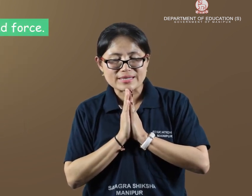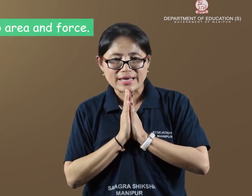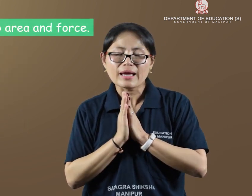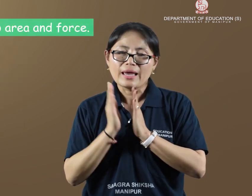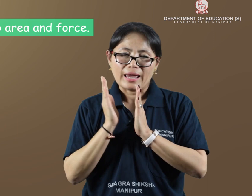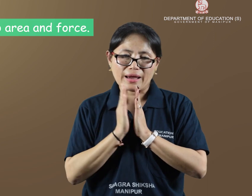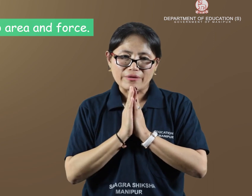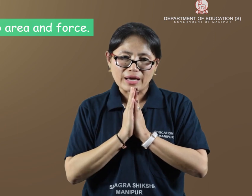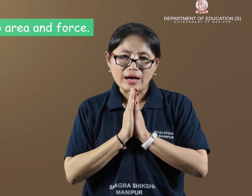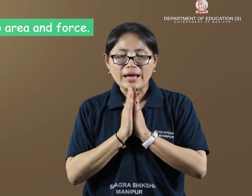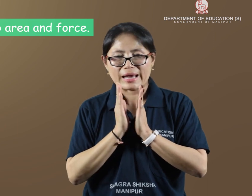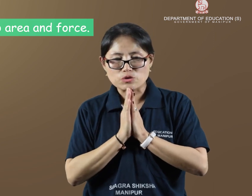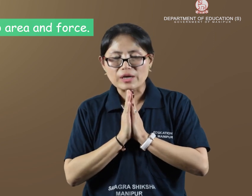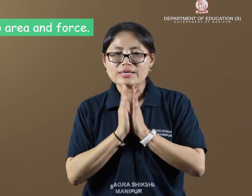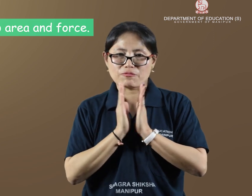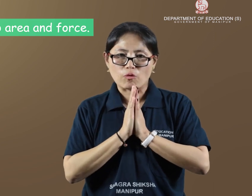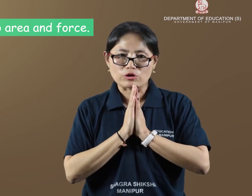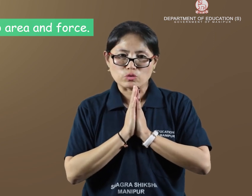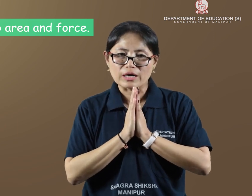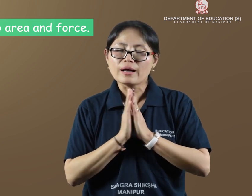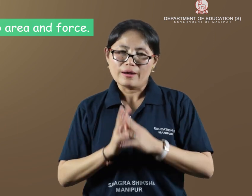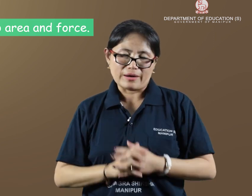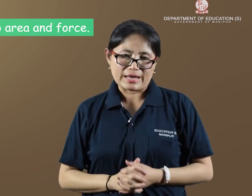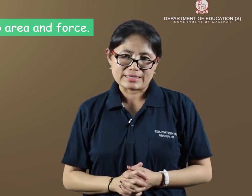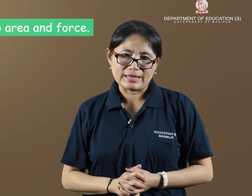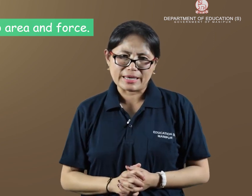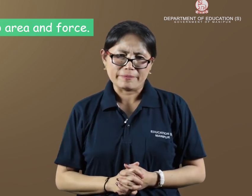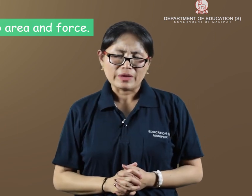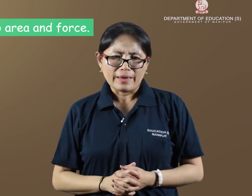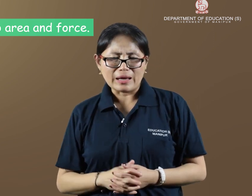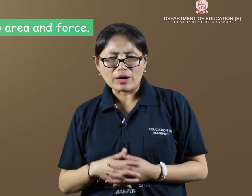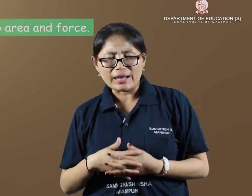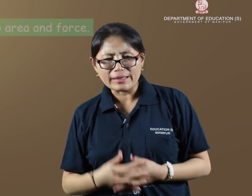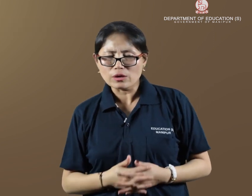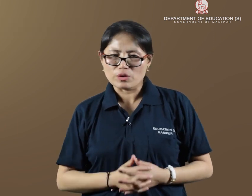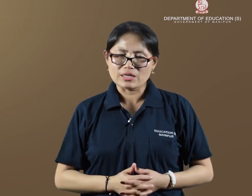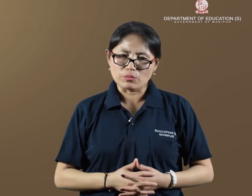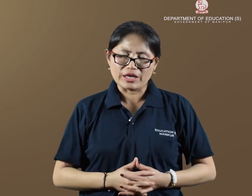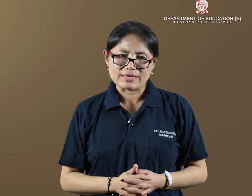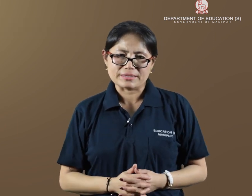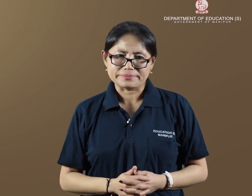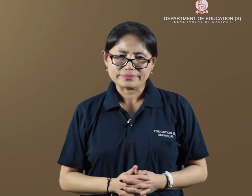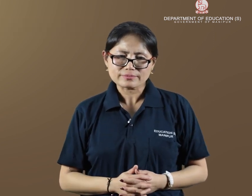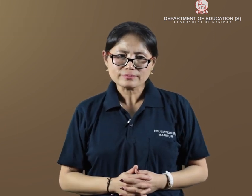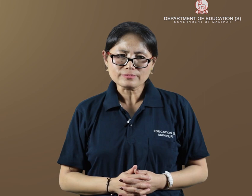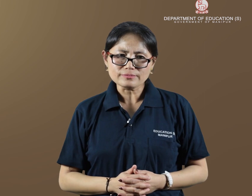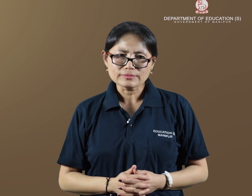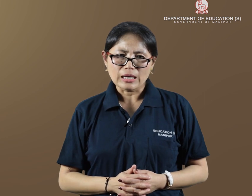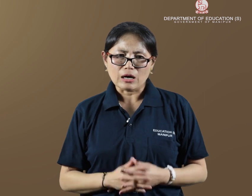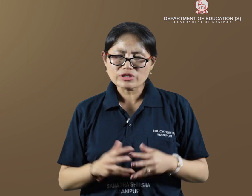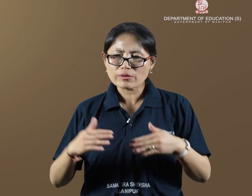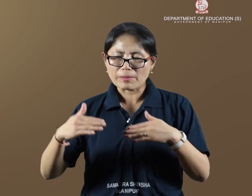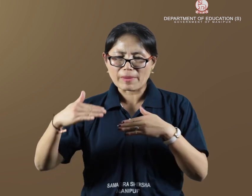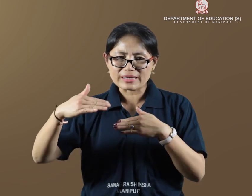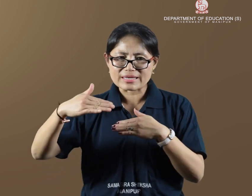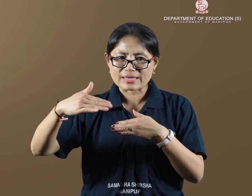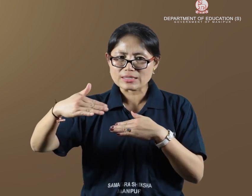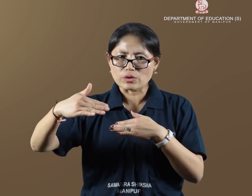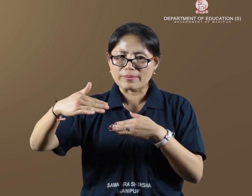se area as well as force to ga relation le now another question am yeng ase how you mamanga discuss okay mayam